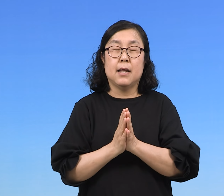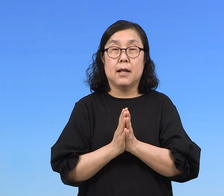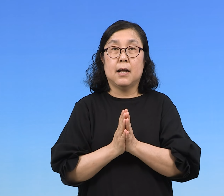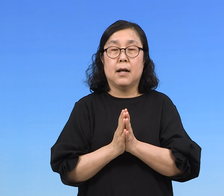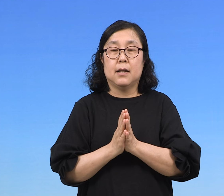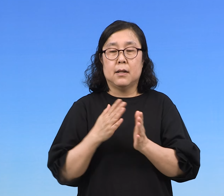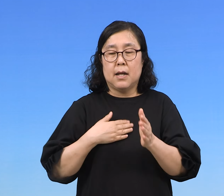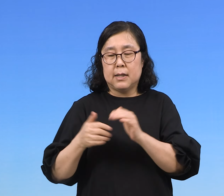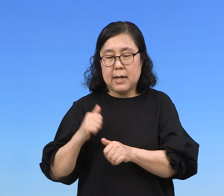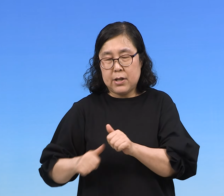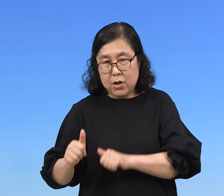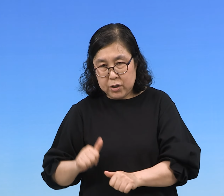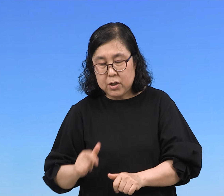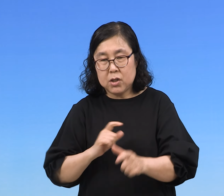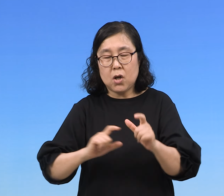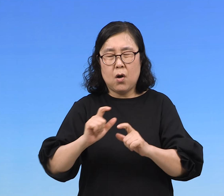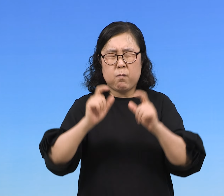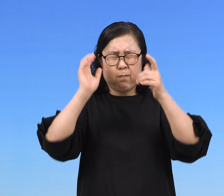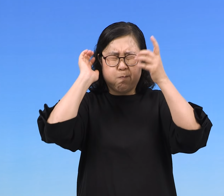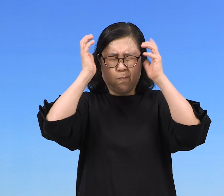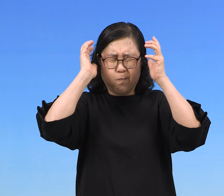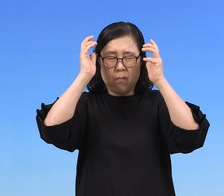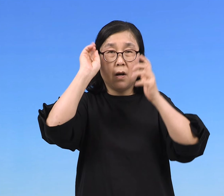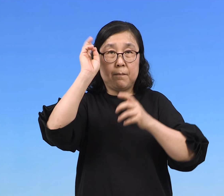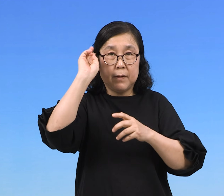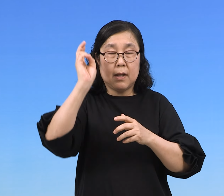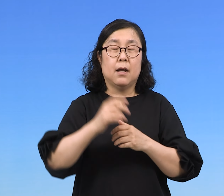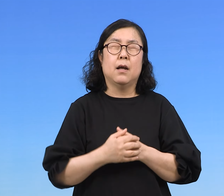다음 세대는 훨씬 더 혼란스러울 거예요.